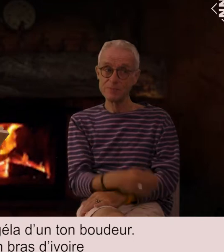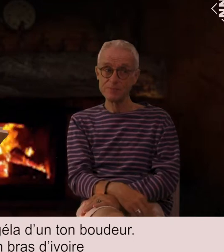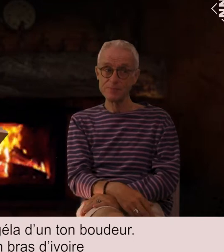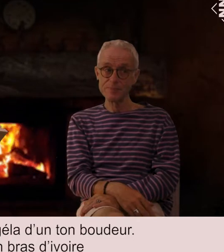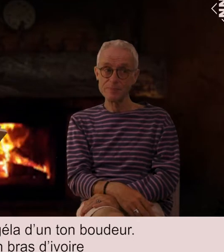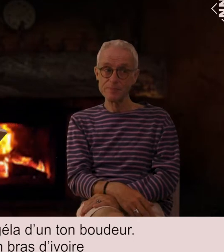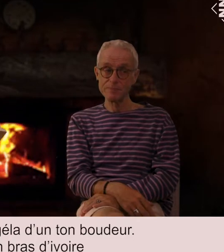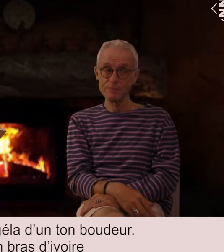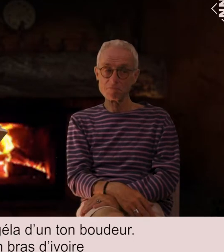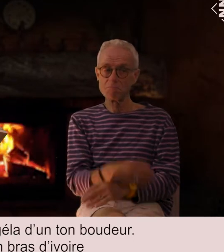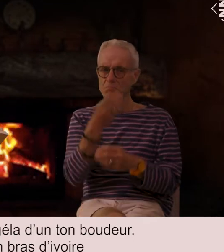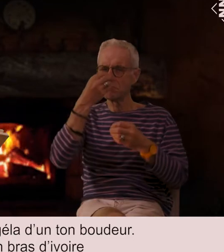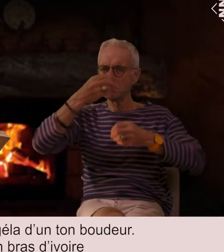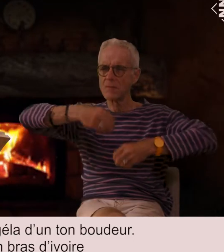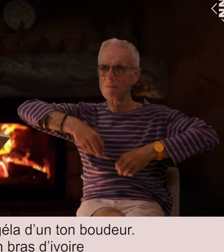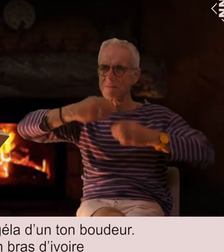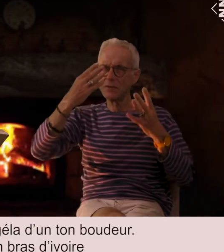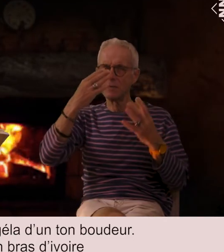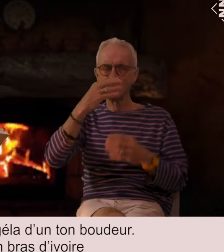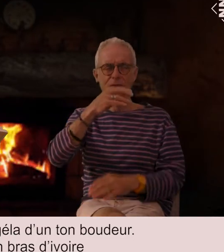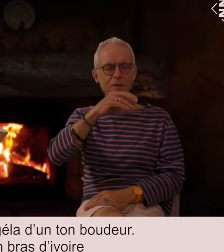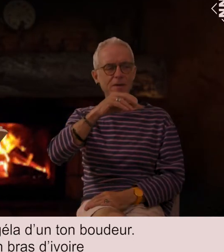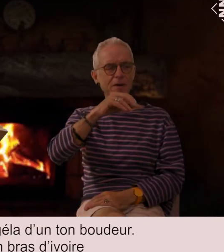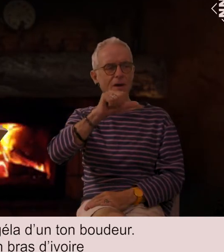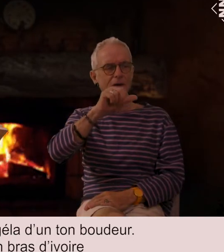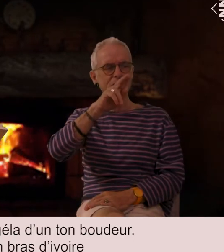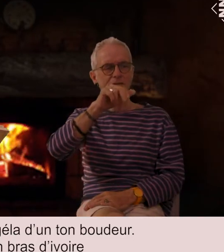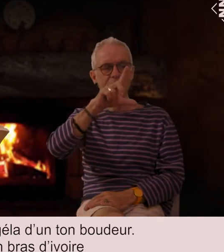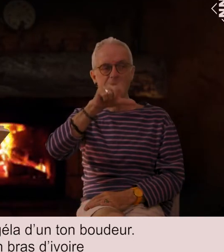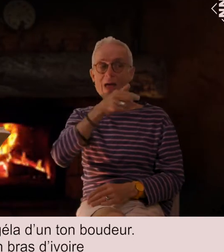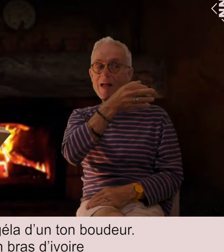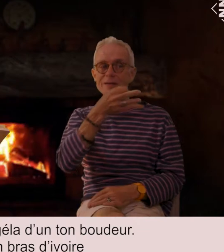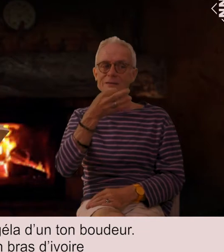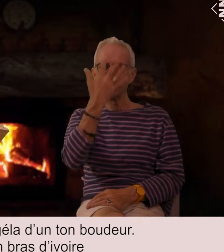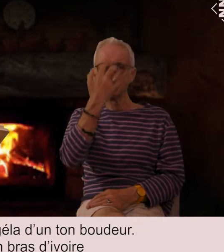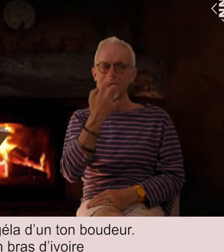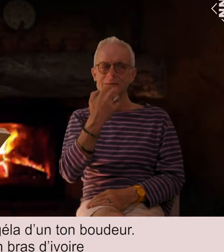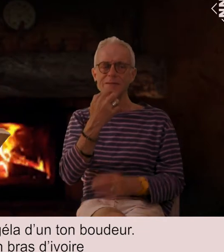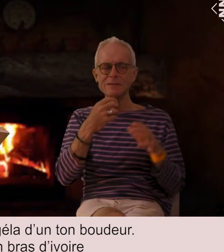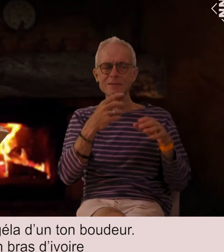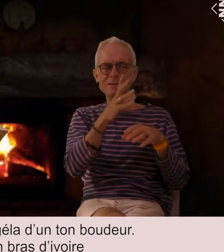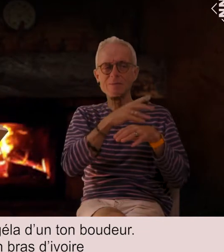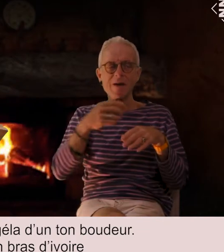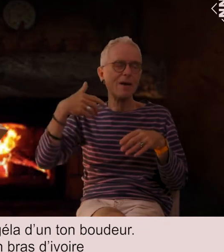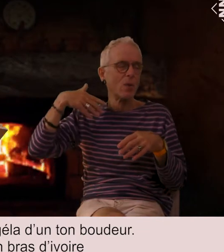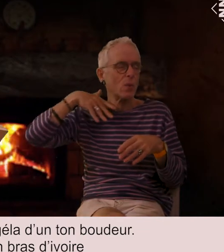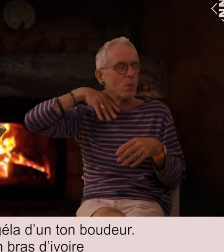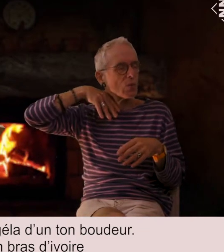n'importe répondit Angela d'un ton boudeur et elle passa son bras d'ivoire autour de mon cou